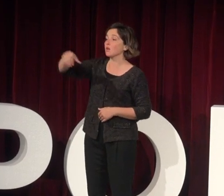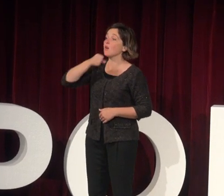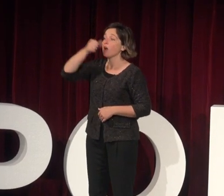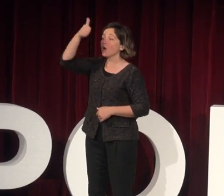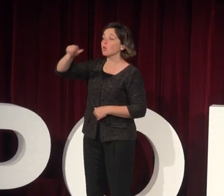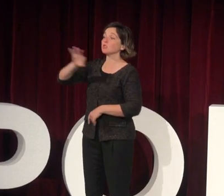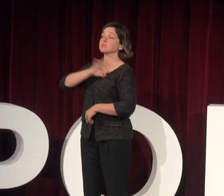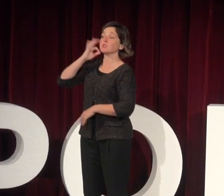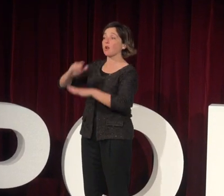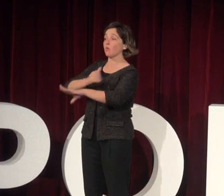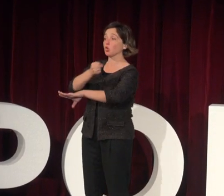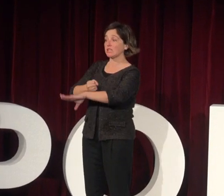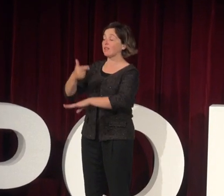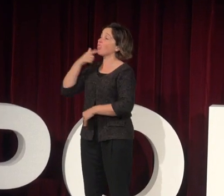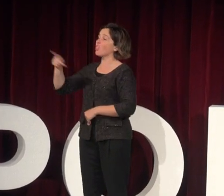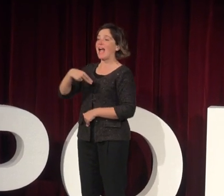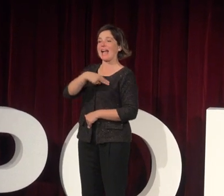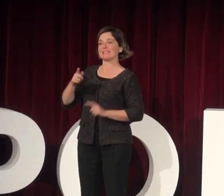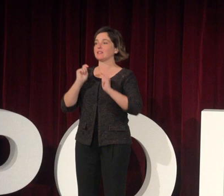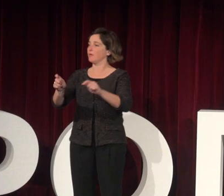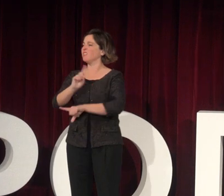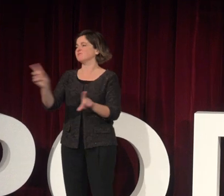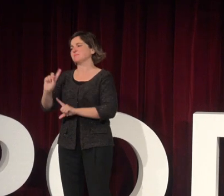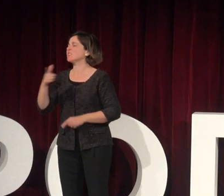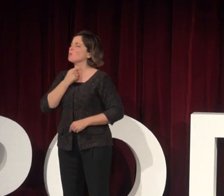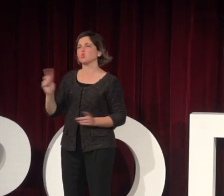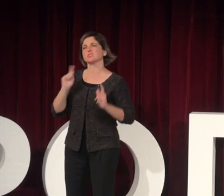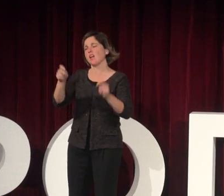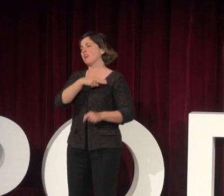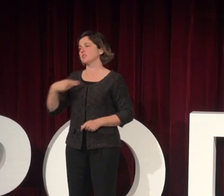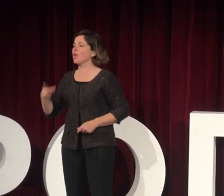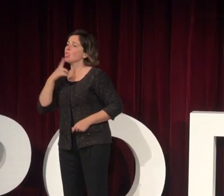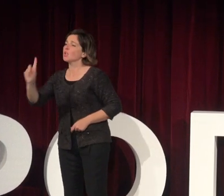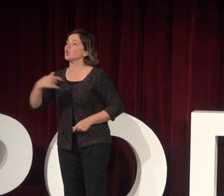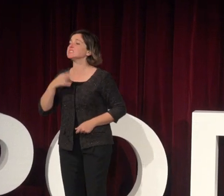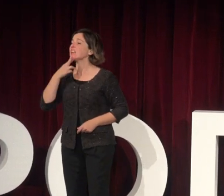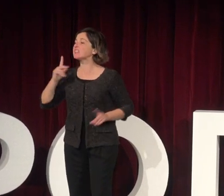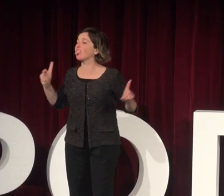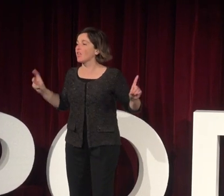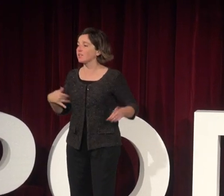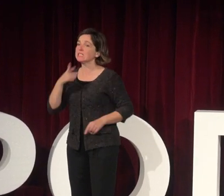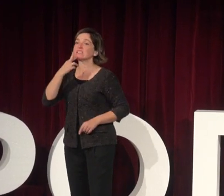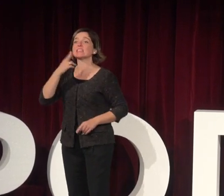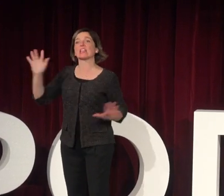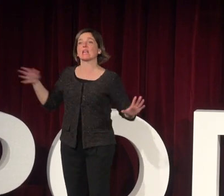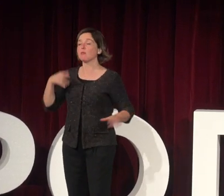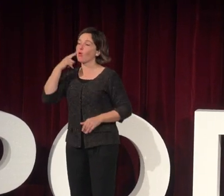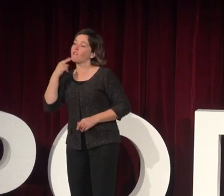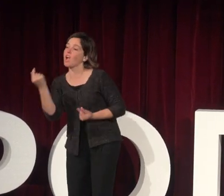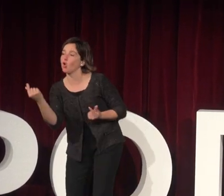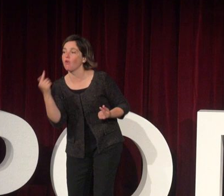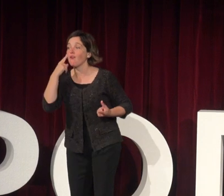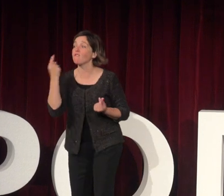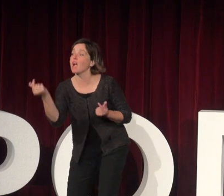Señora Botín decía que eso de llamar Cantabria esta provincia no le gustaba, que tenía que llamarse Santander por los intereses del banco,